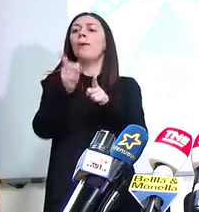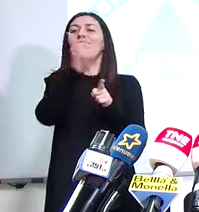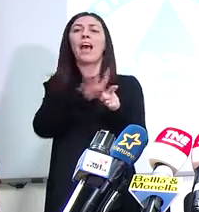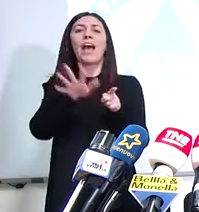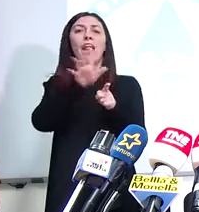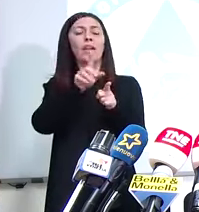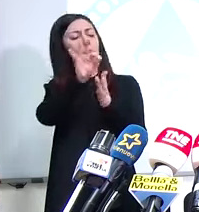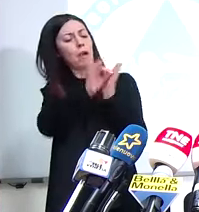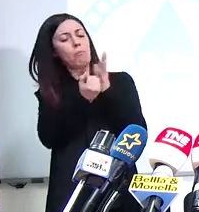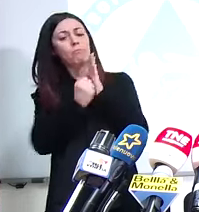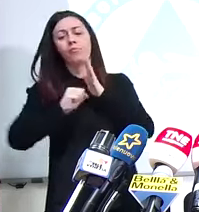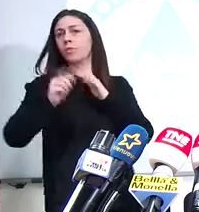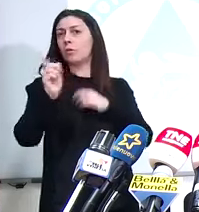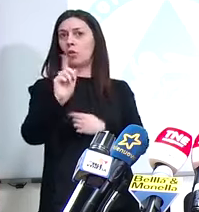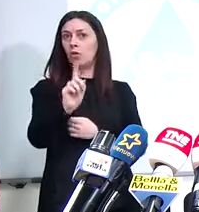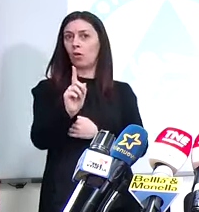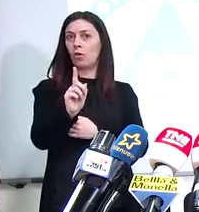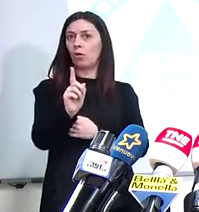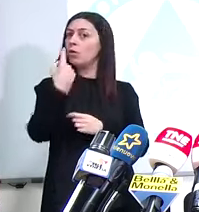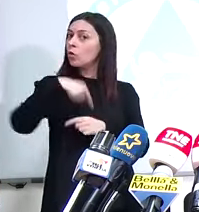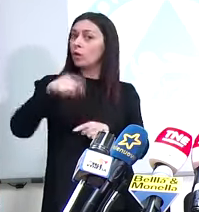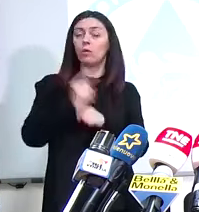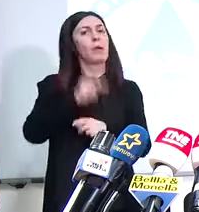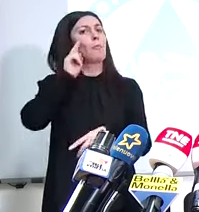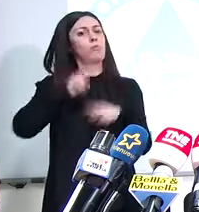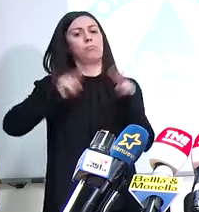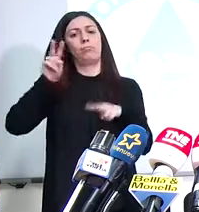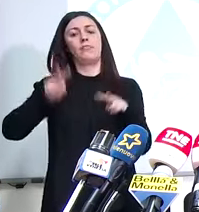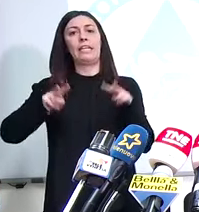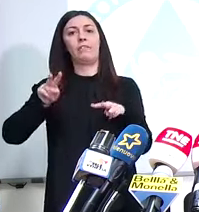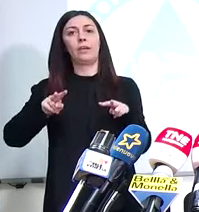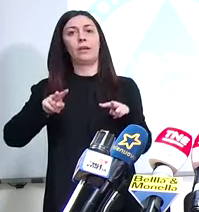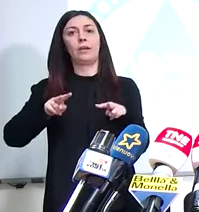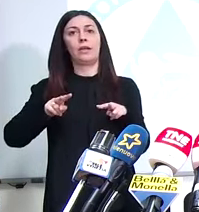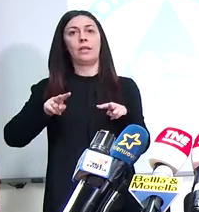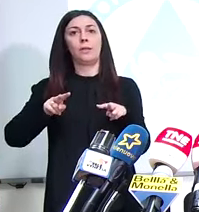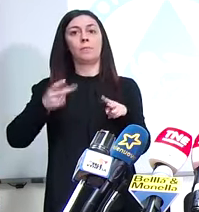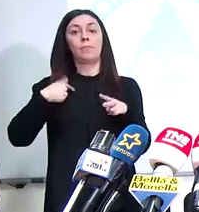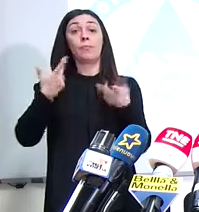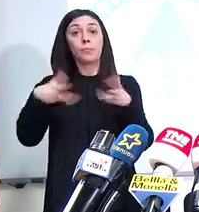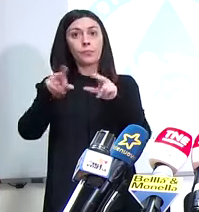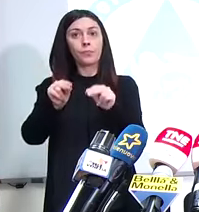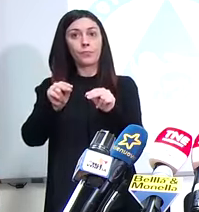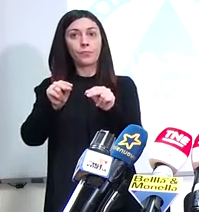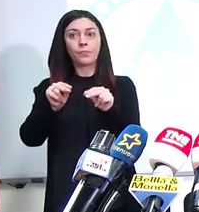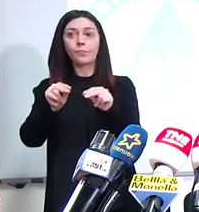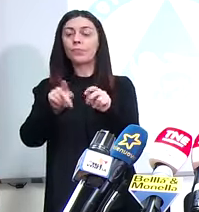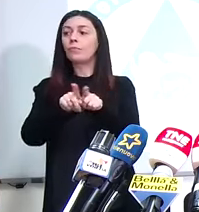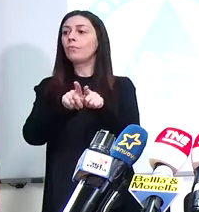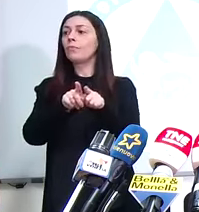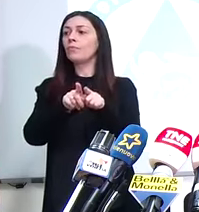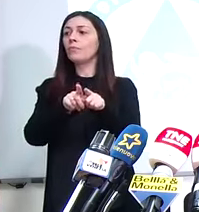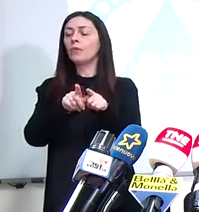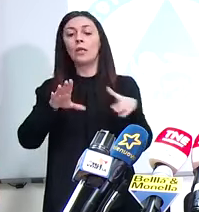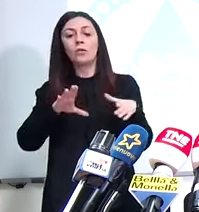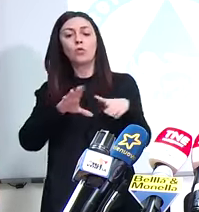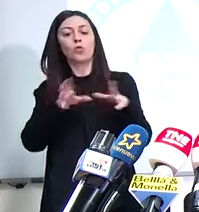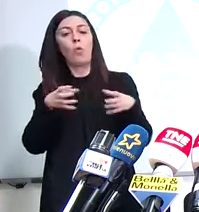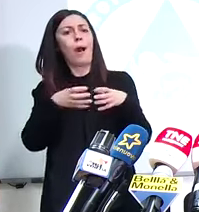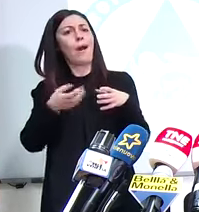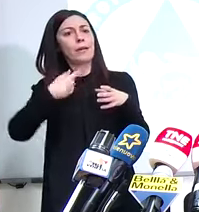verificare perché vi ripeto che no io non voglio g il mio team si trovi fra sei mesi un anno